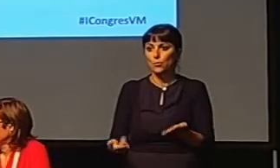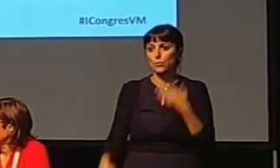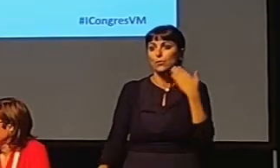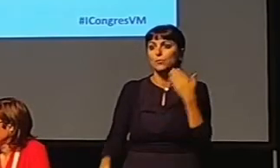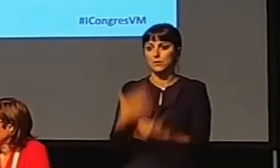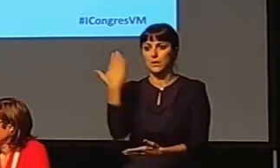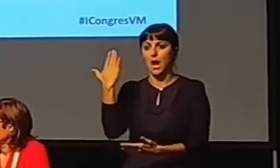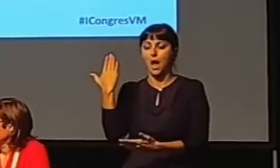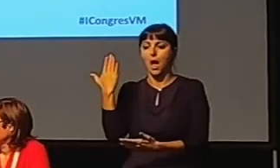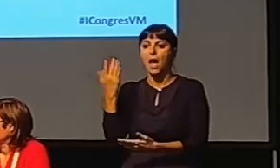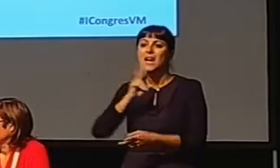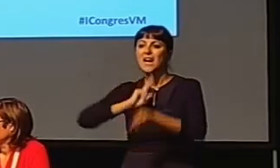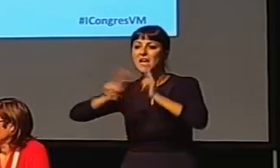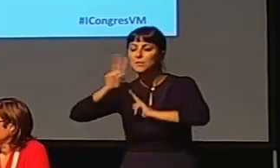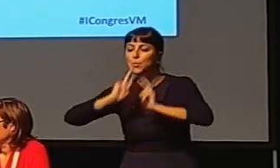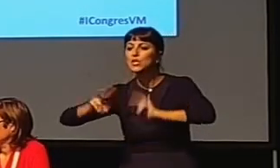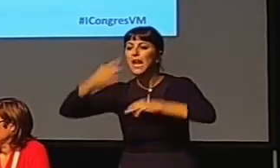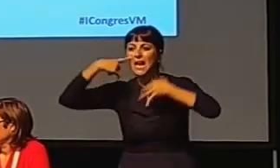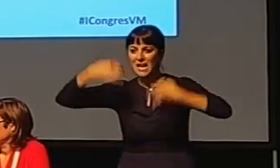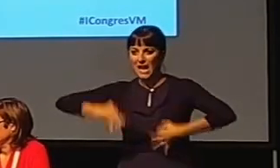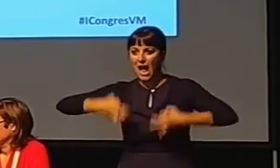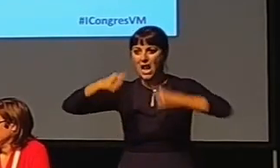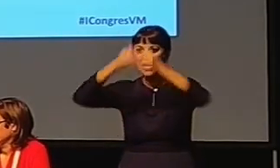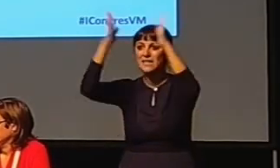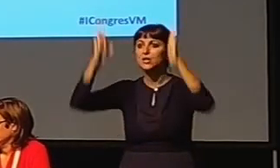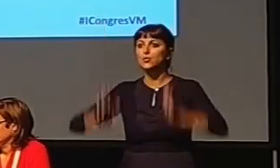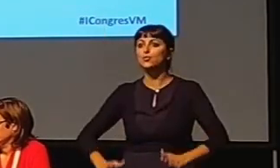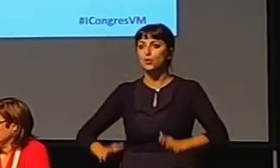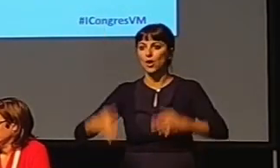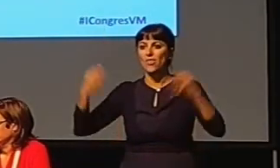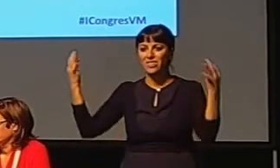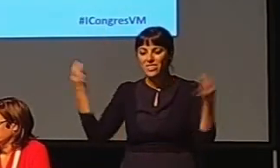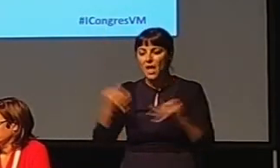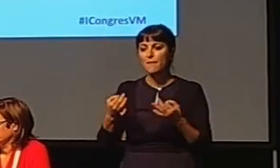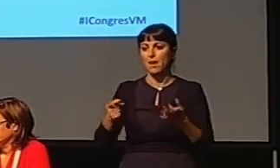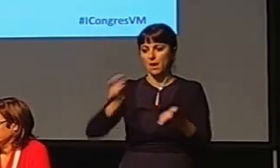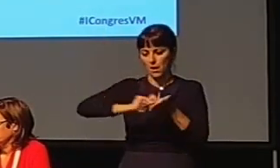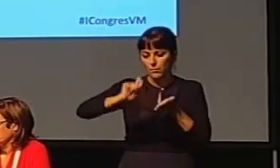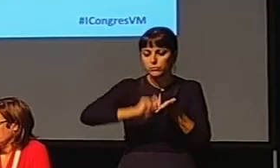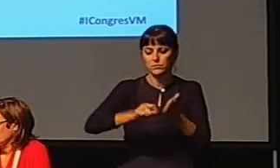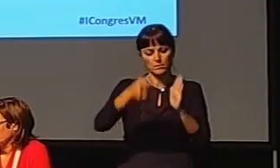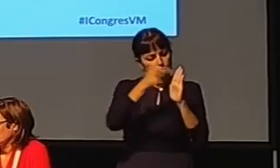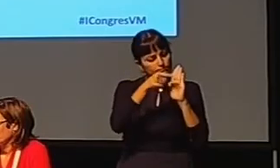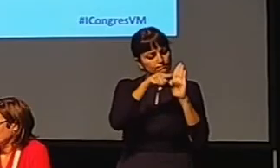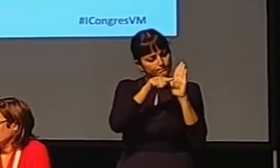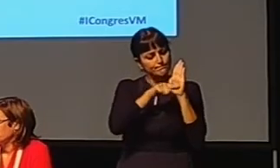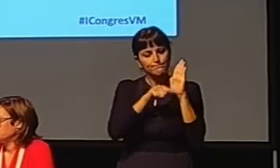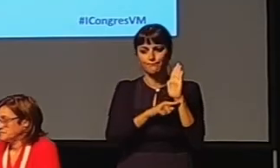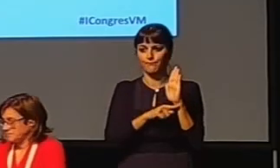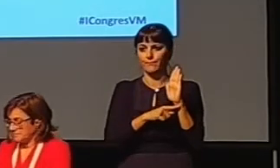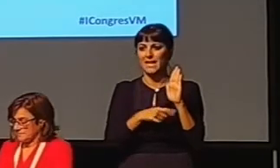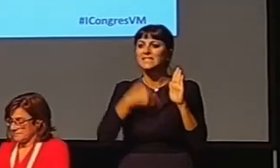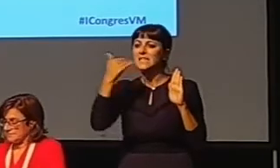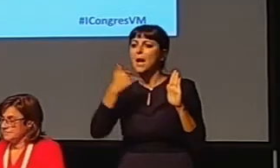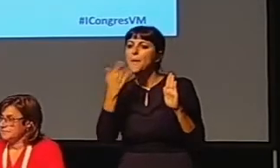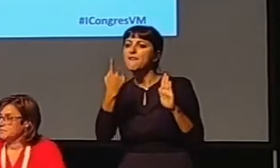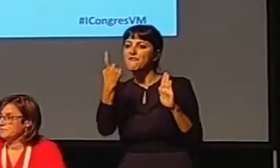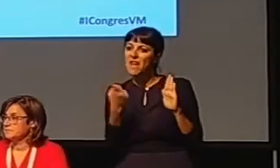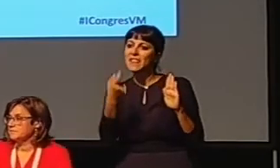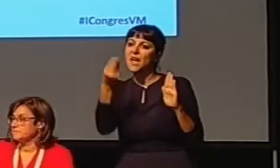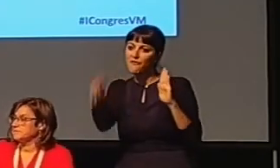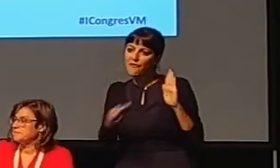centre quines són les respostes reals institucionals. Cosir el que està per fer. No? La meva